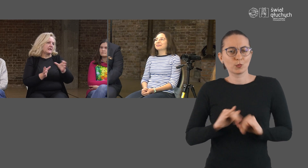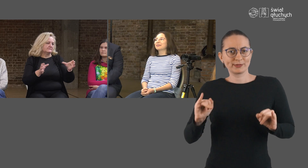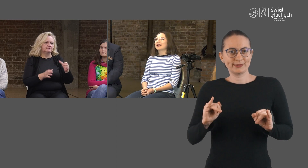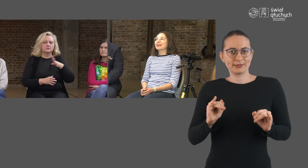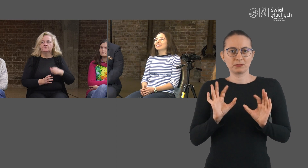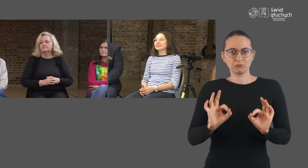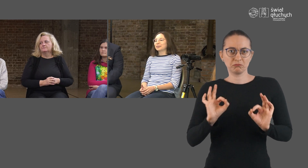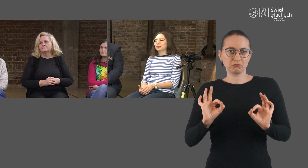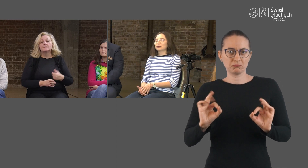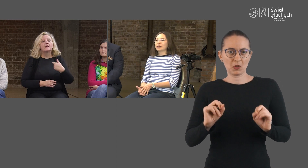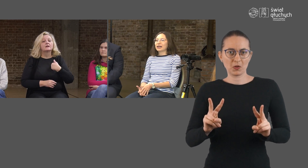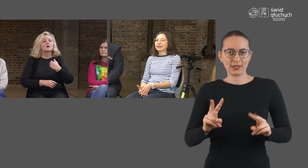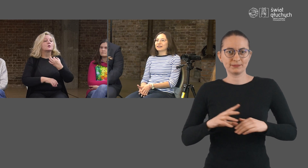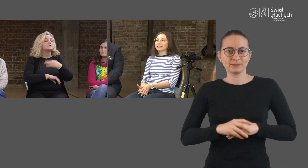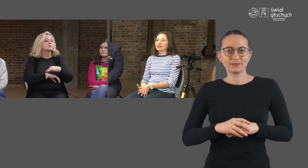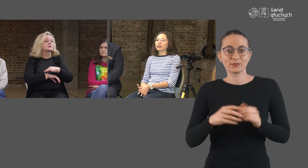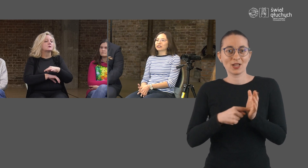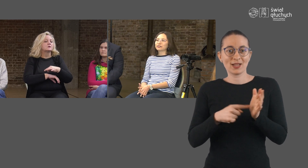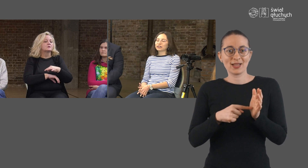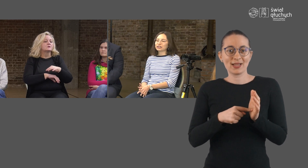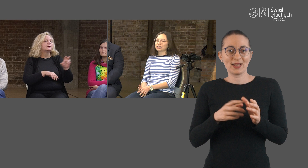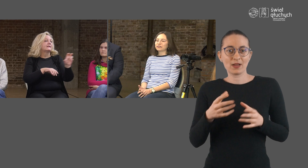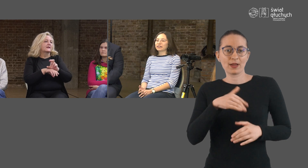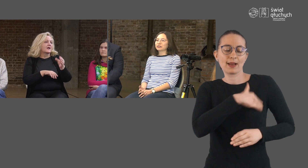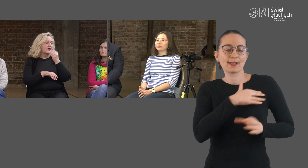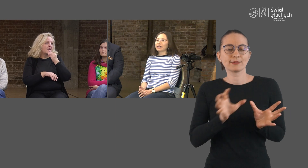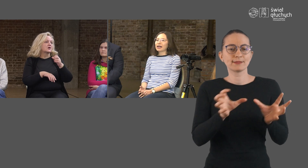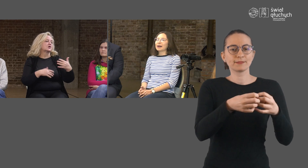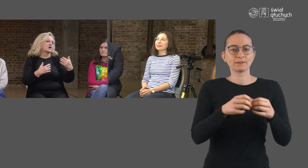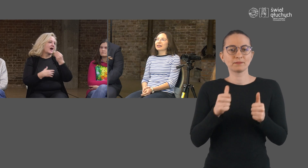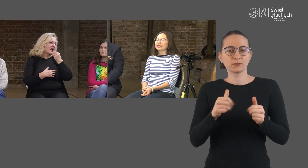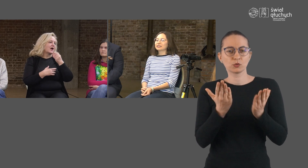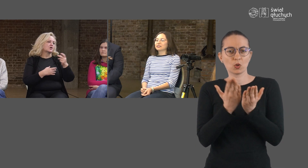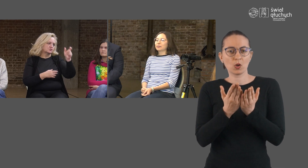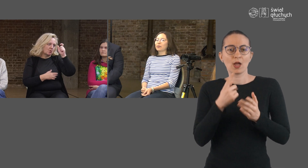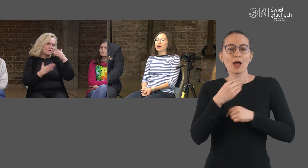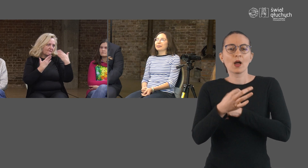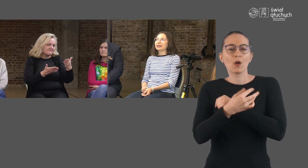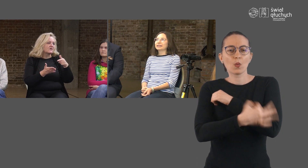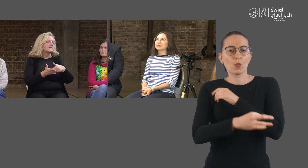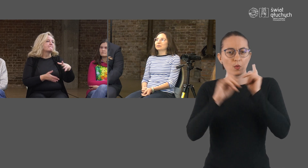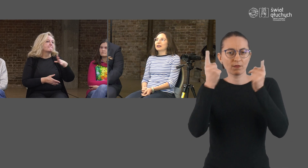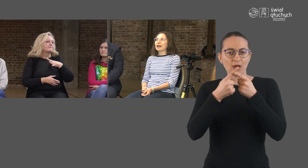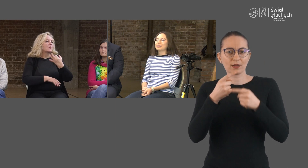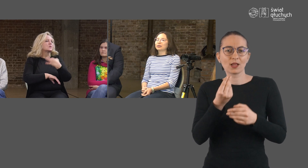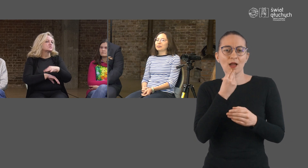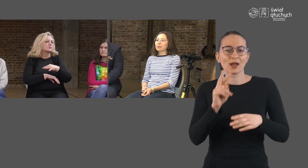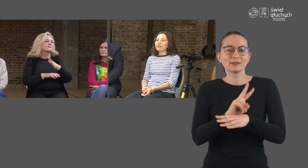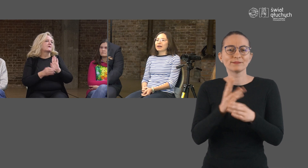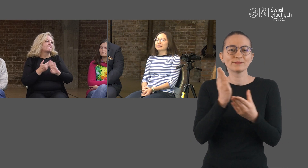wyszła. Jestem po studiach technologii żywności i żywienia człowieka, czy zrobiłam